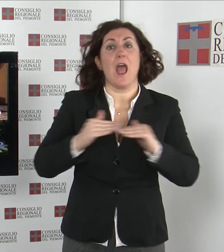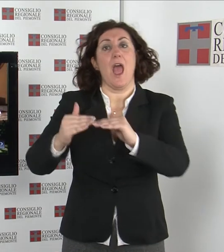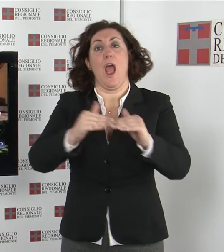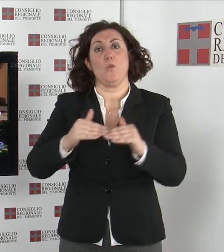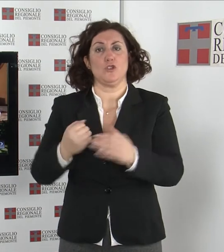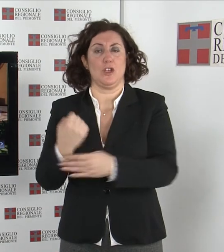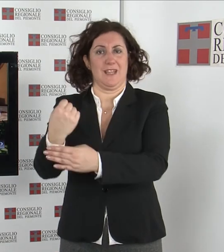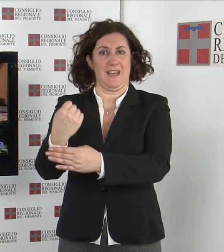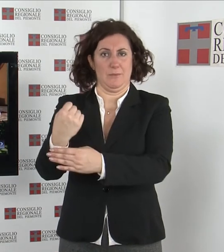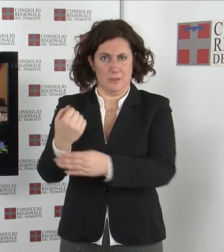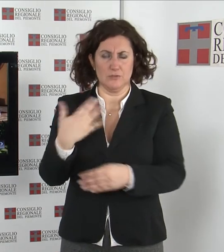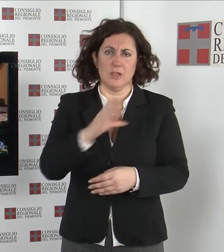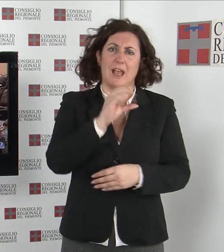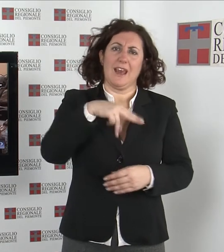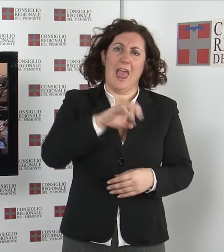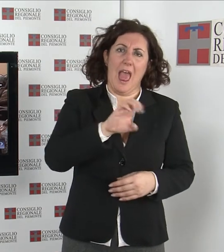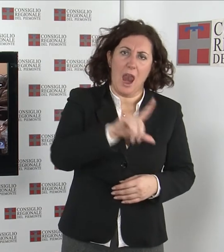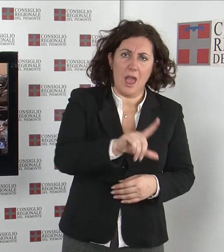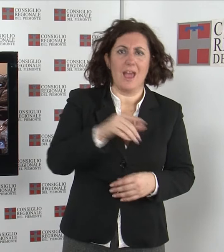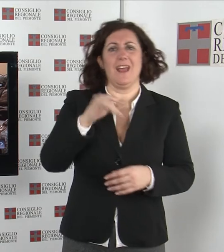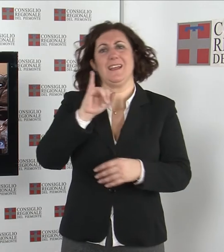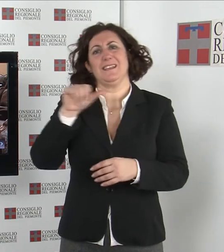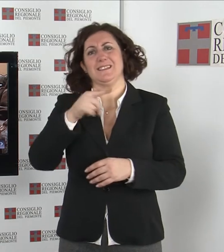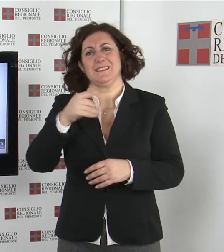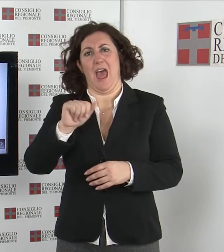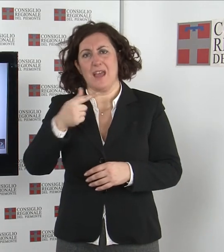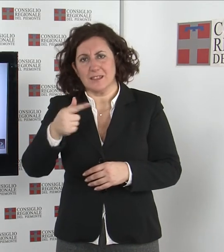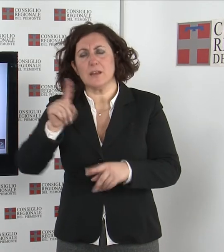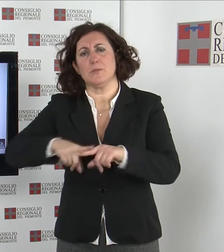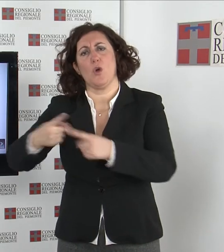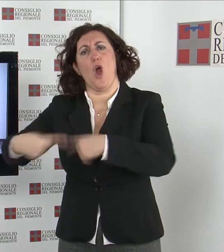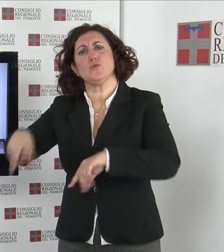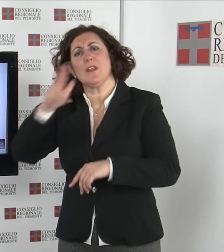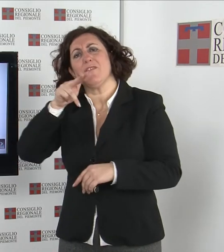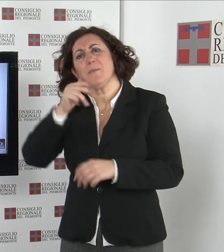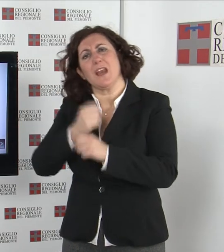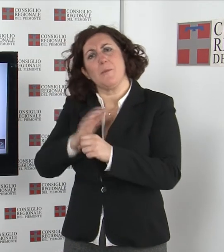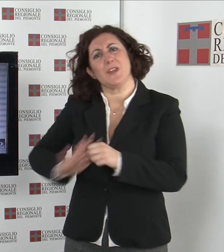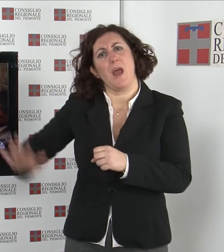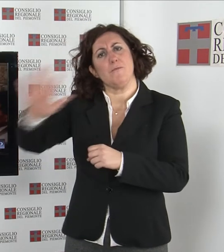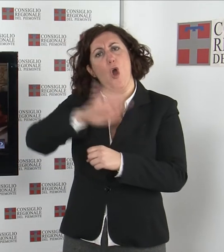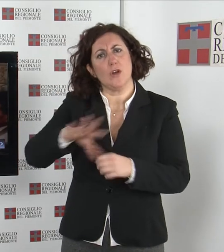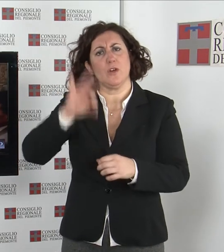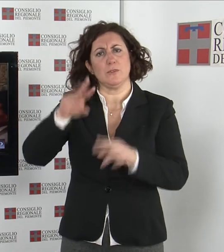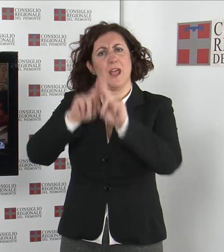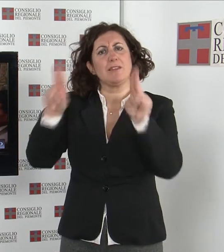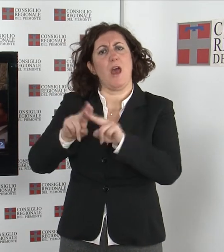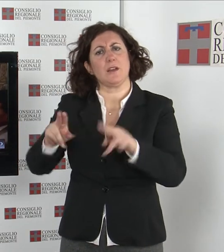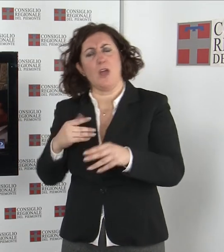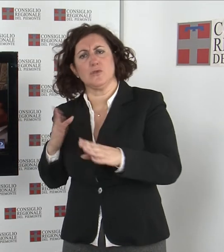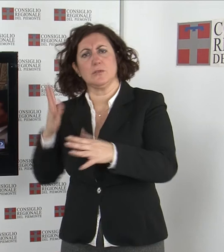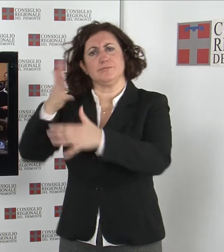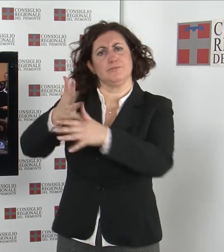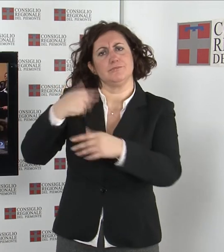da CNEL Istat e per il Piemonte dalla consulta femminile si inserisce nel dibattito internazionale sul superamento del PIL